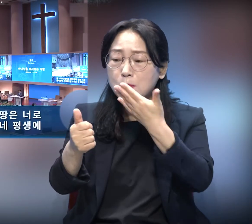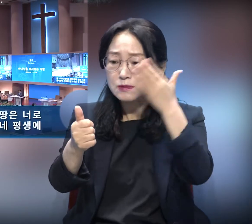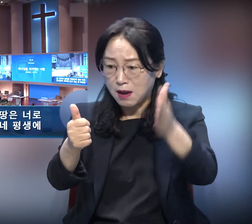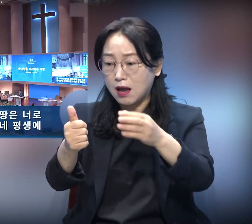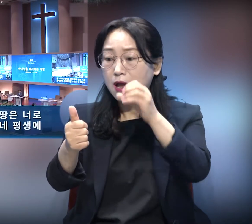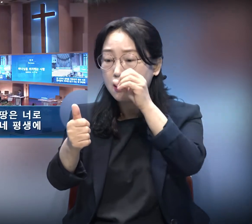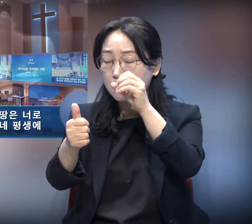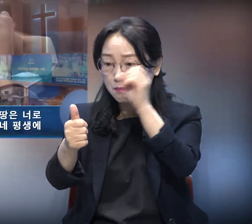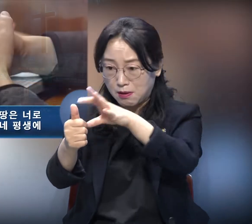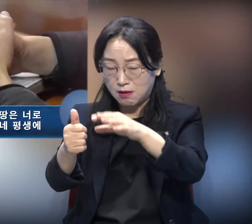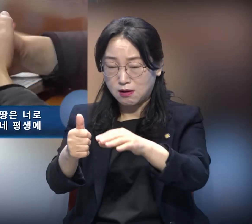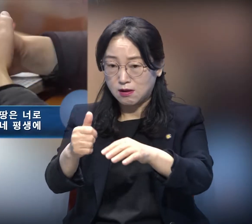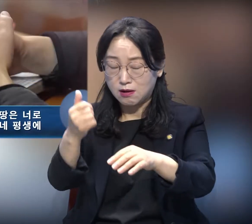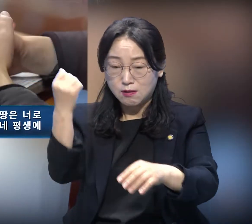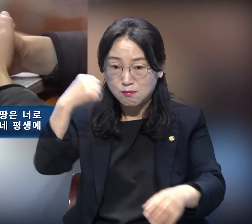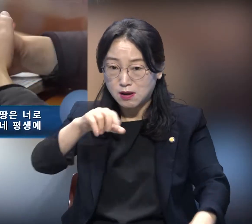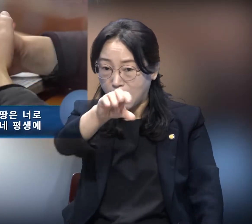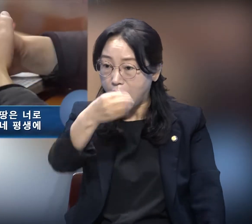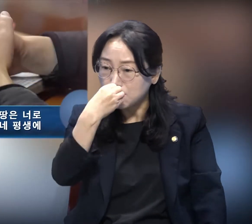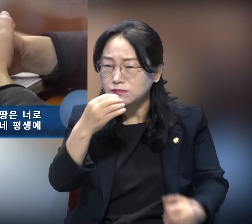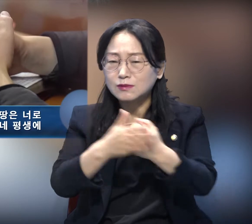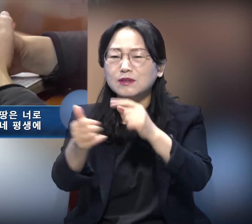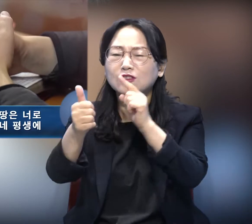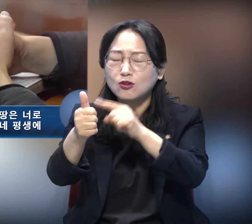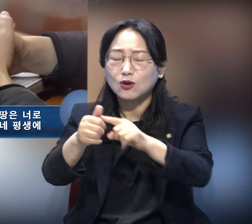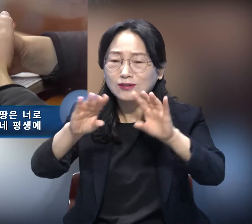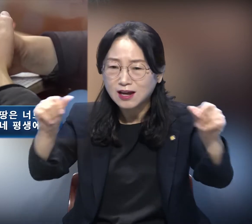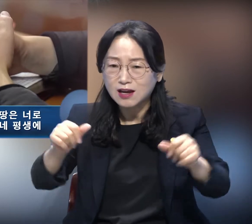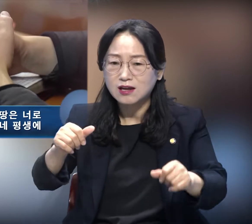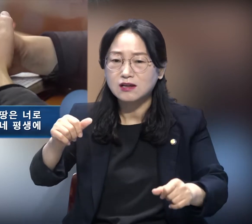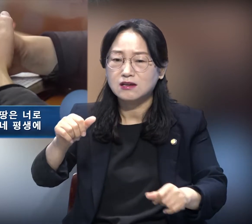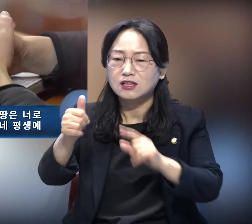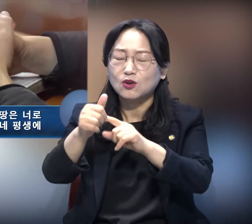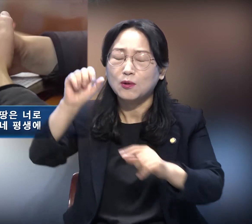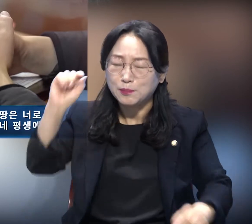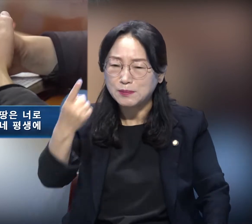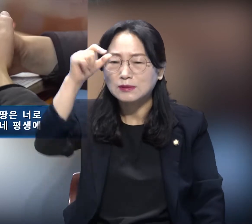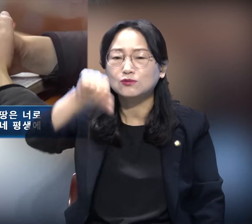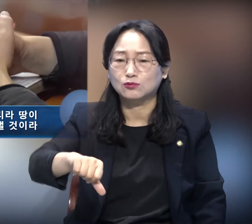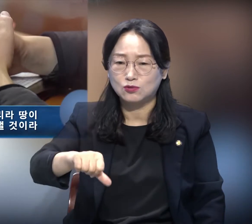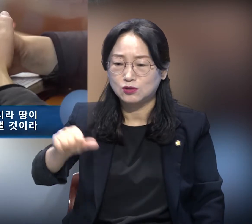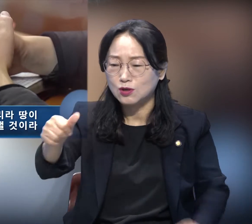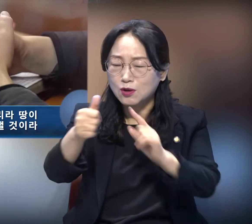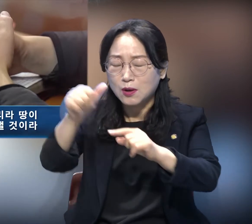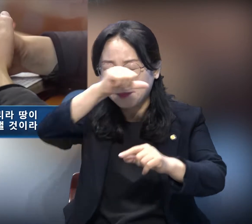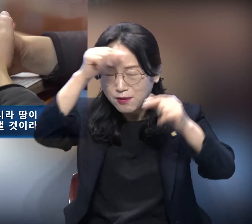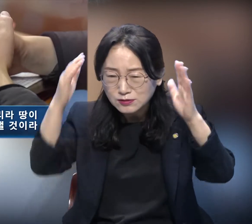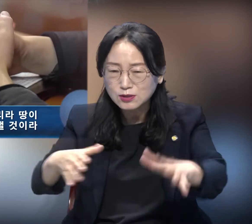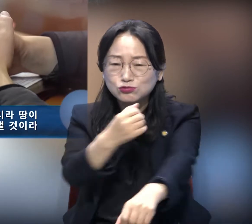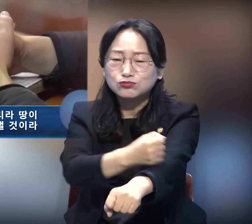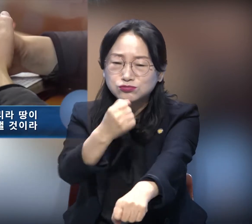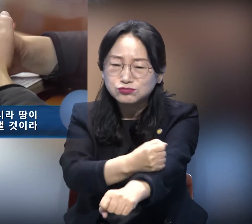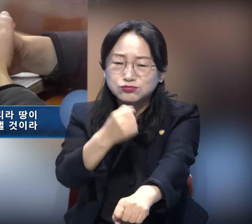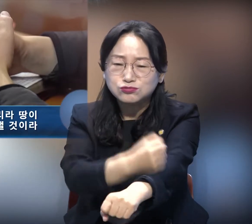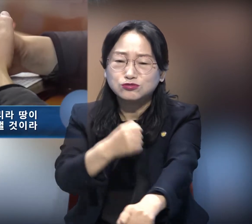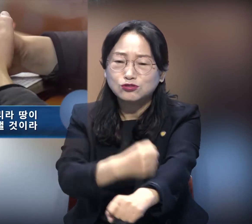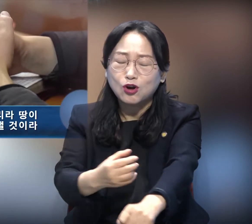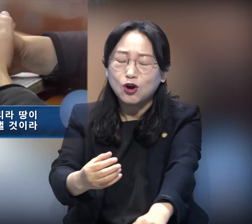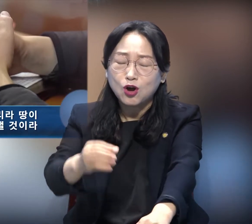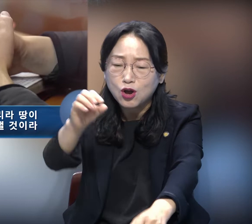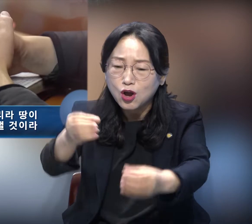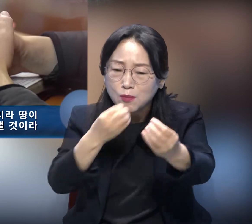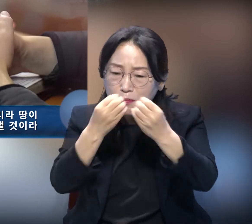열매를 먹었은즉 땅은 너로 말미암아 저주를 받고 너는 내 평생에 수고하여야 그 소산을